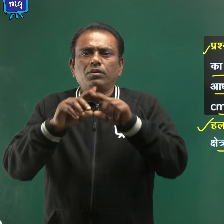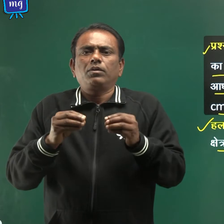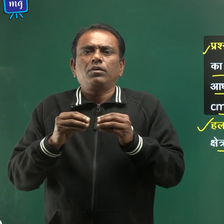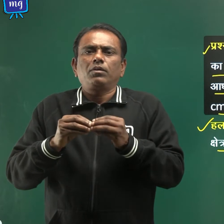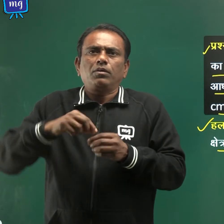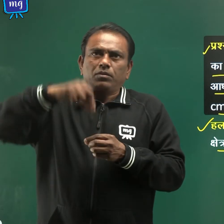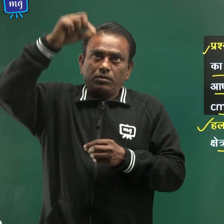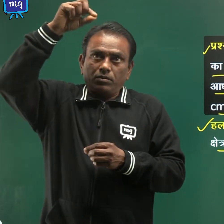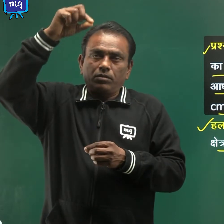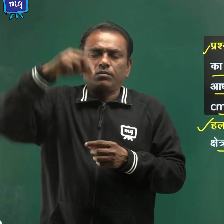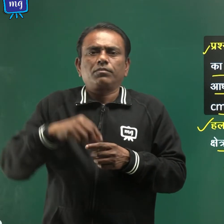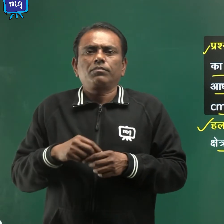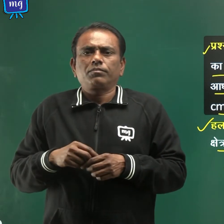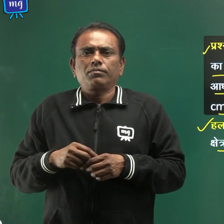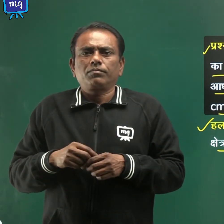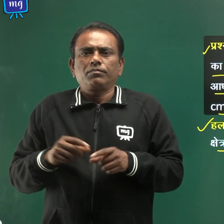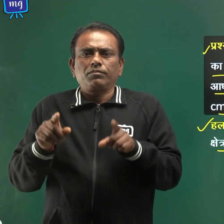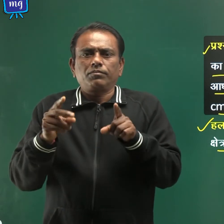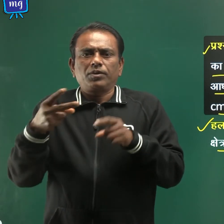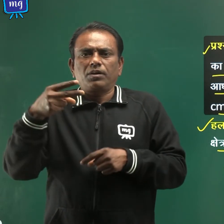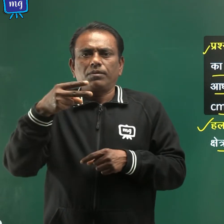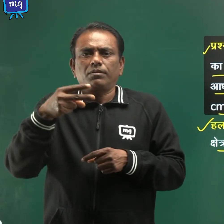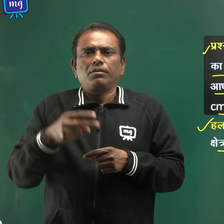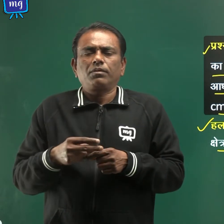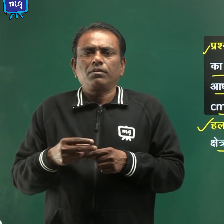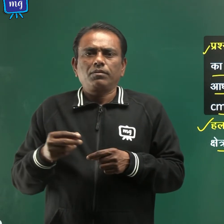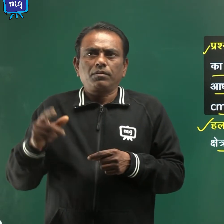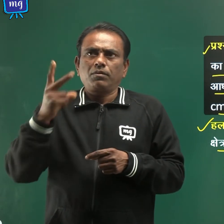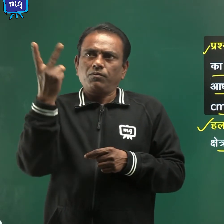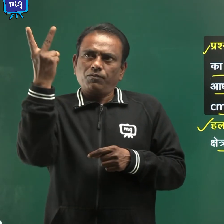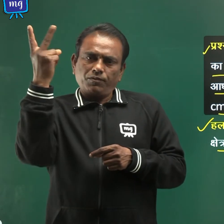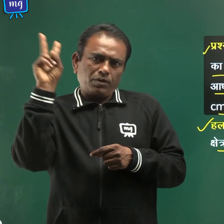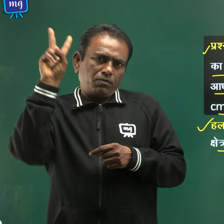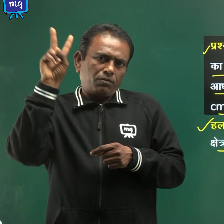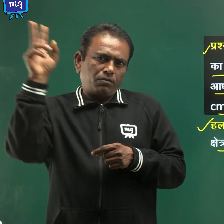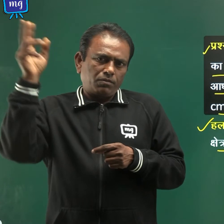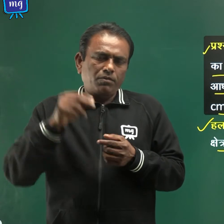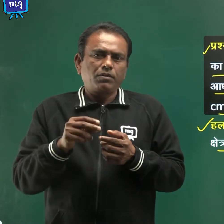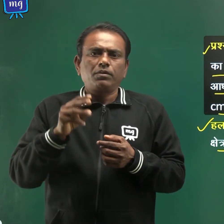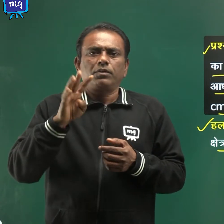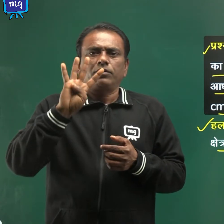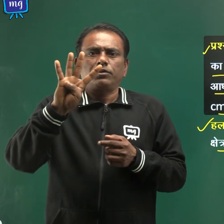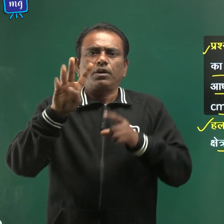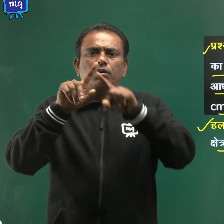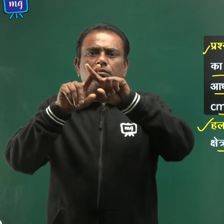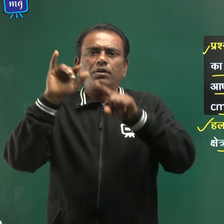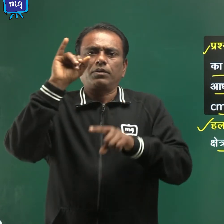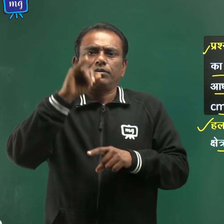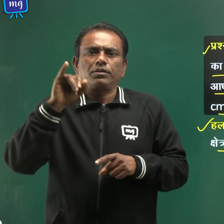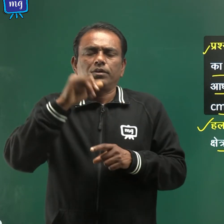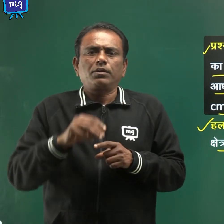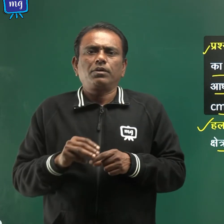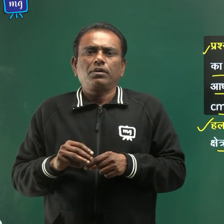कि वो चाहिए के बराबर मान रखेंगे 84 बड़ा 6